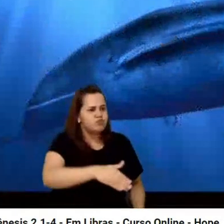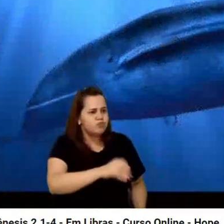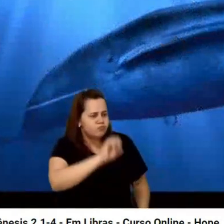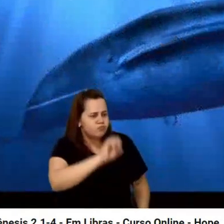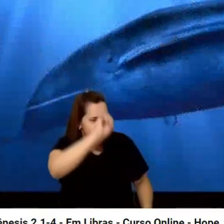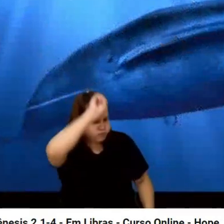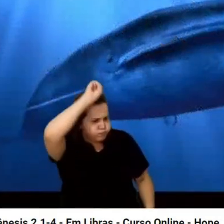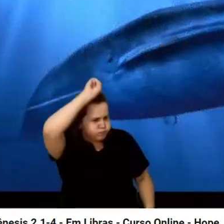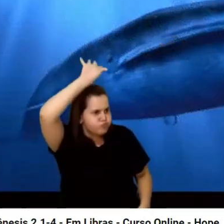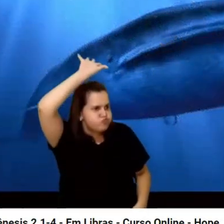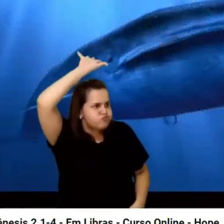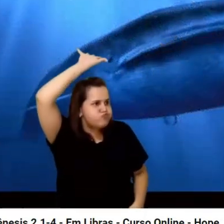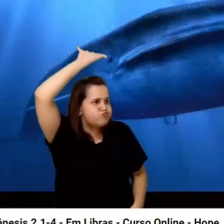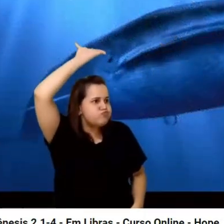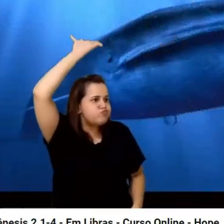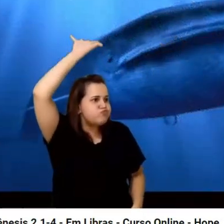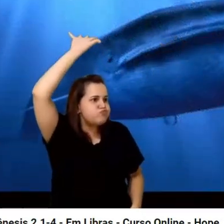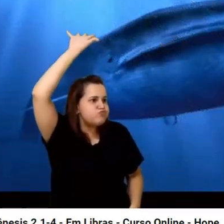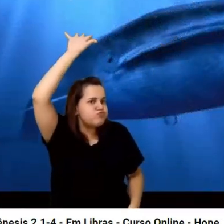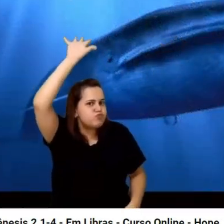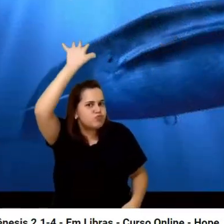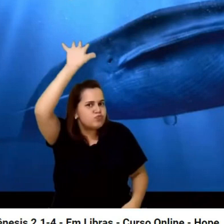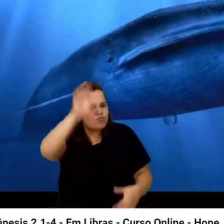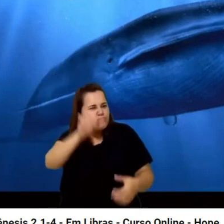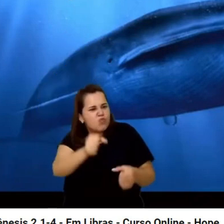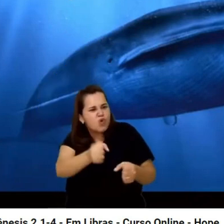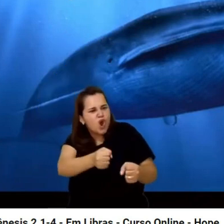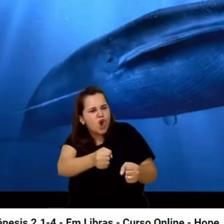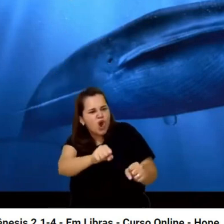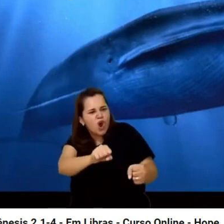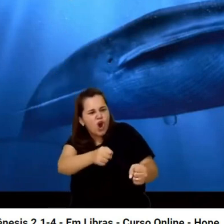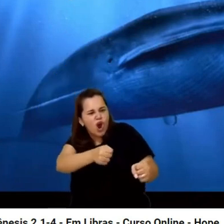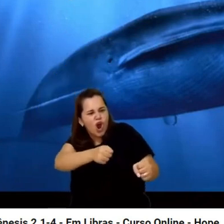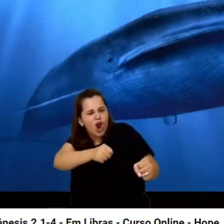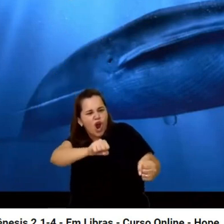as baleias, peixes muito grandes.